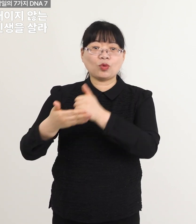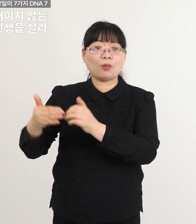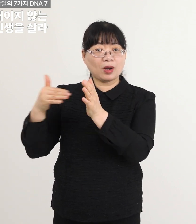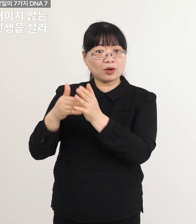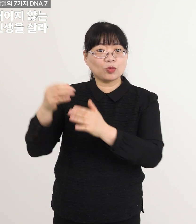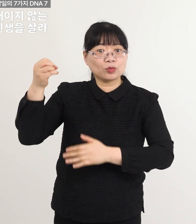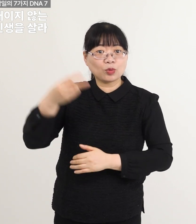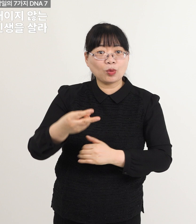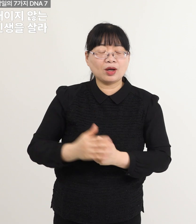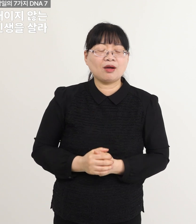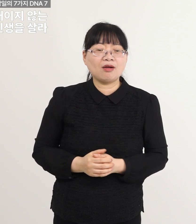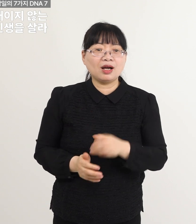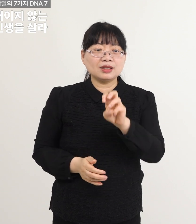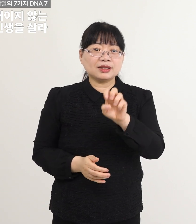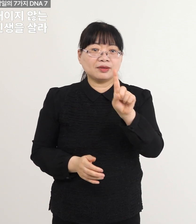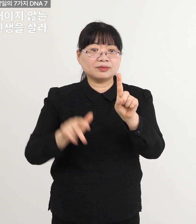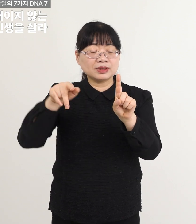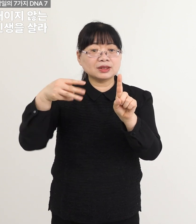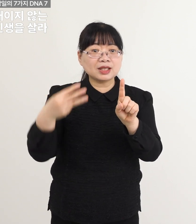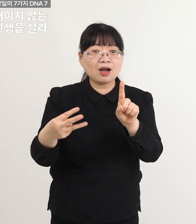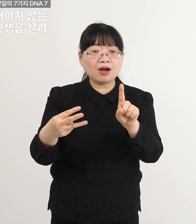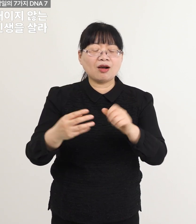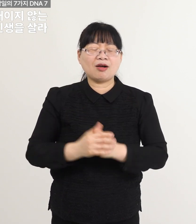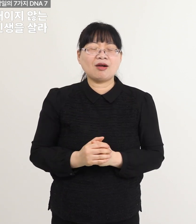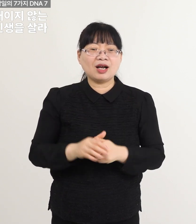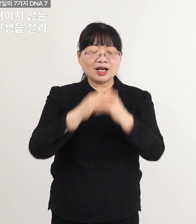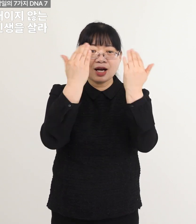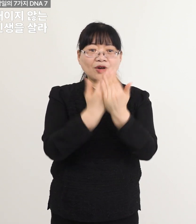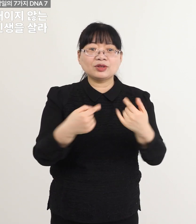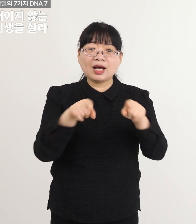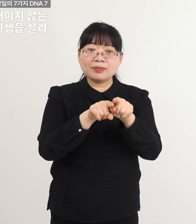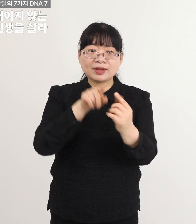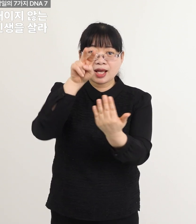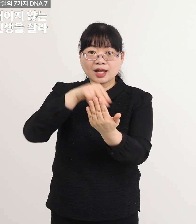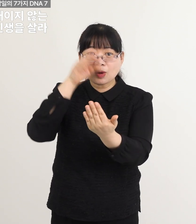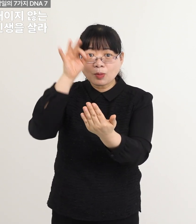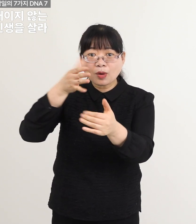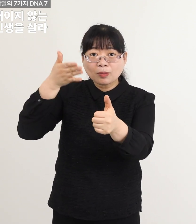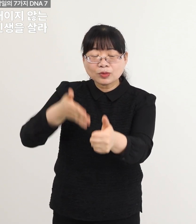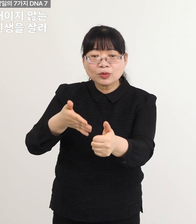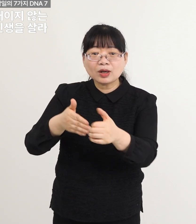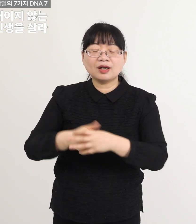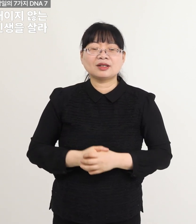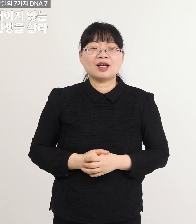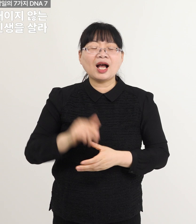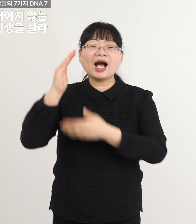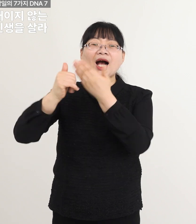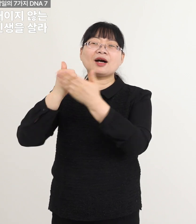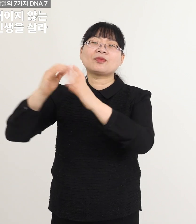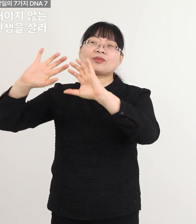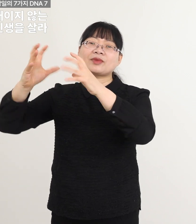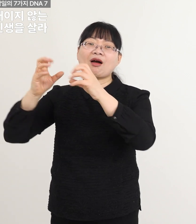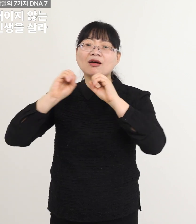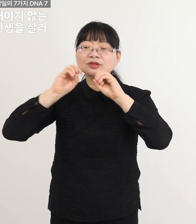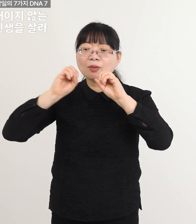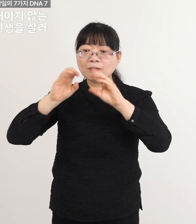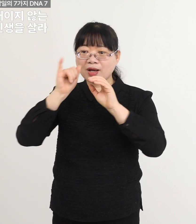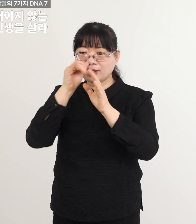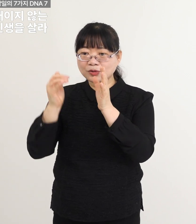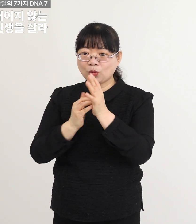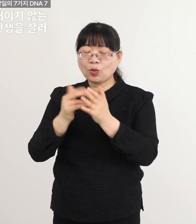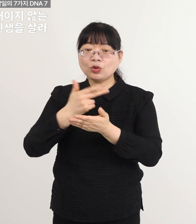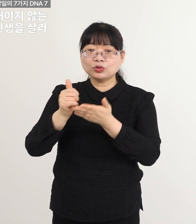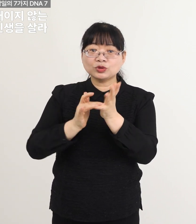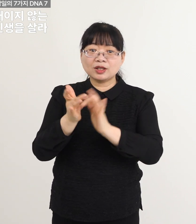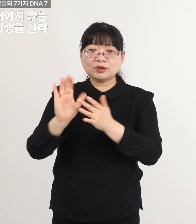그 다음에 31절을 전체가 한번 같이 읽어볼까요? 시작. 하나님의 나라를 전파하며 주